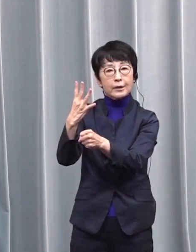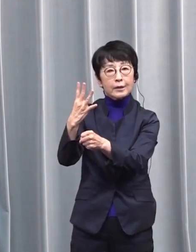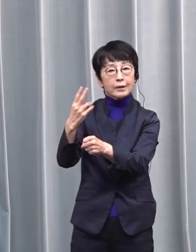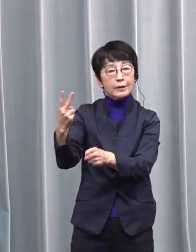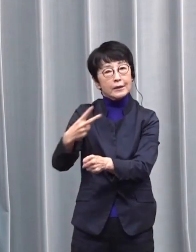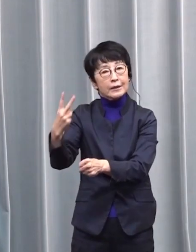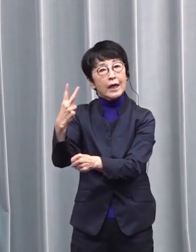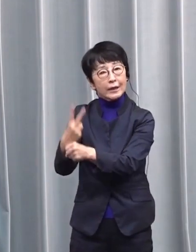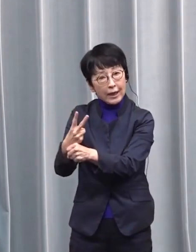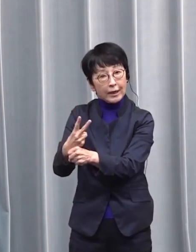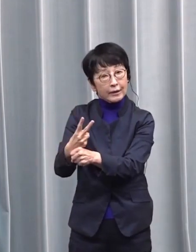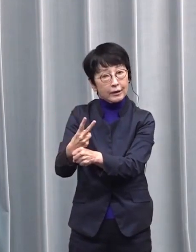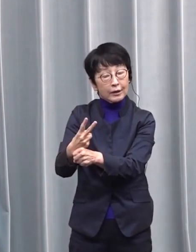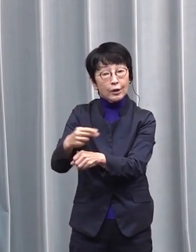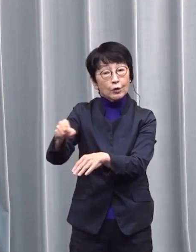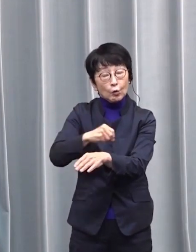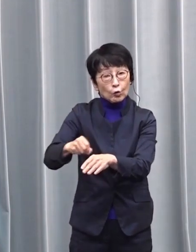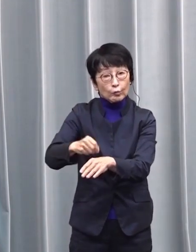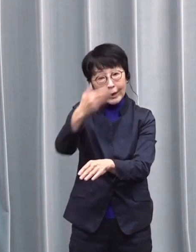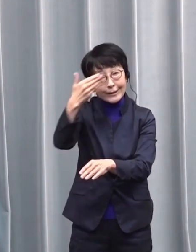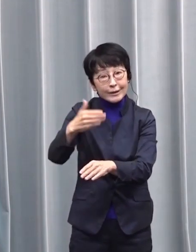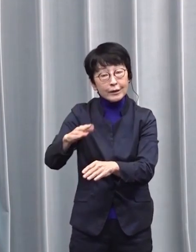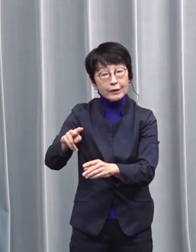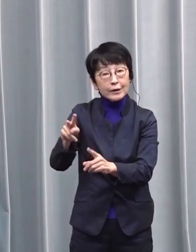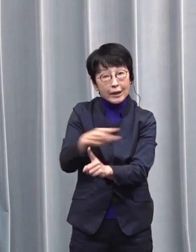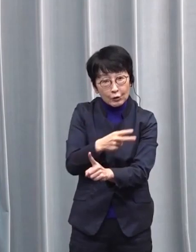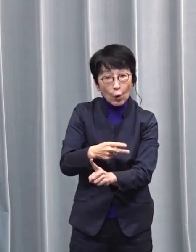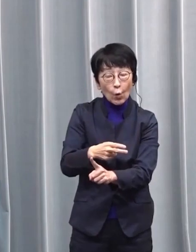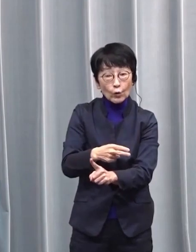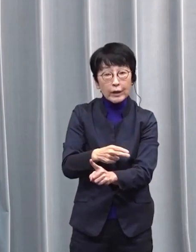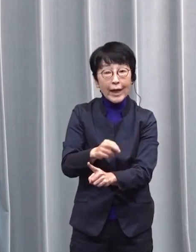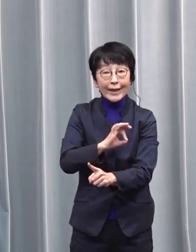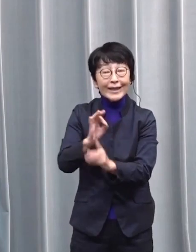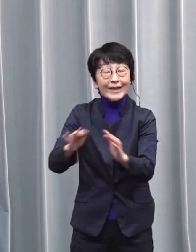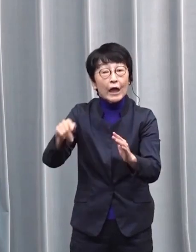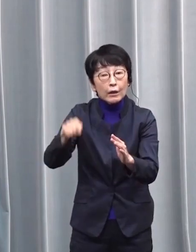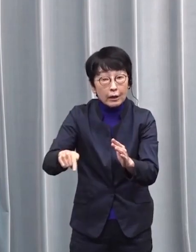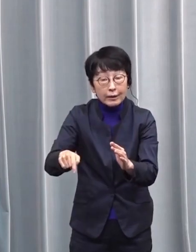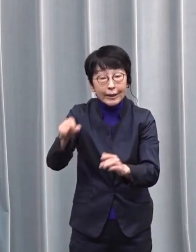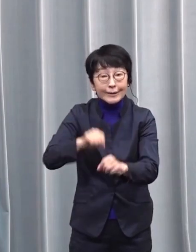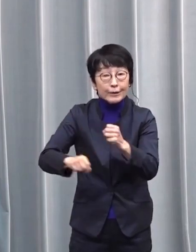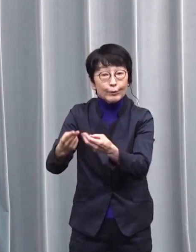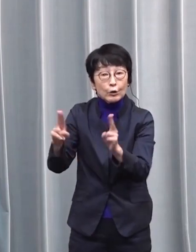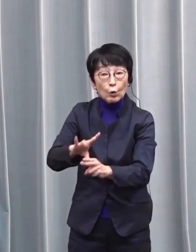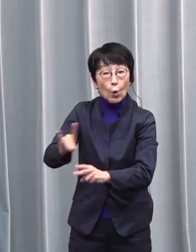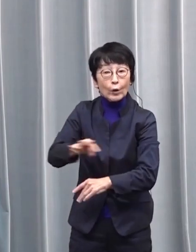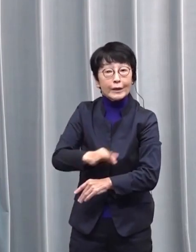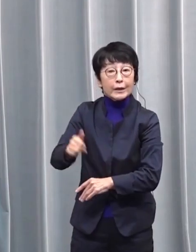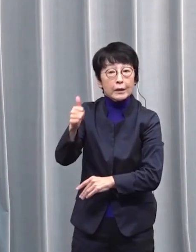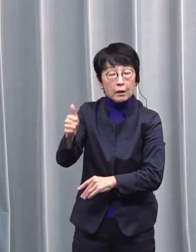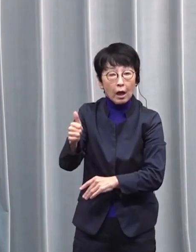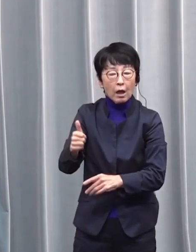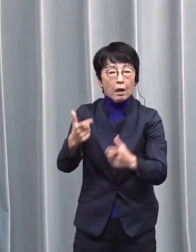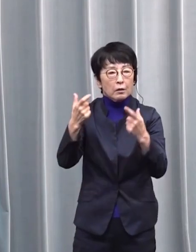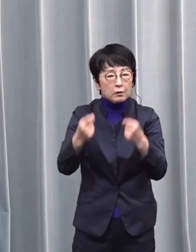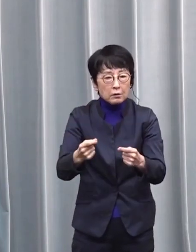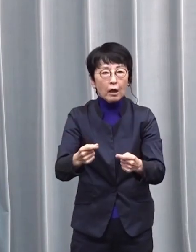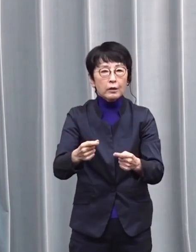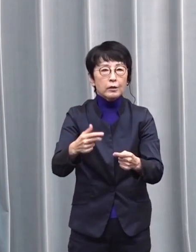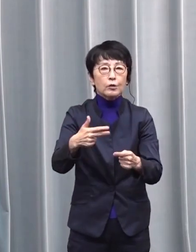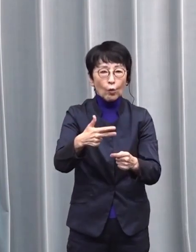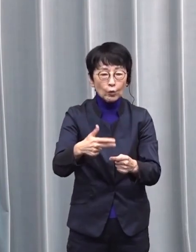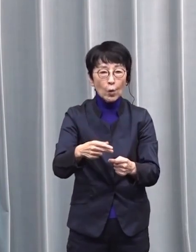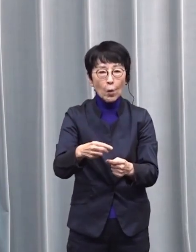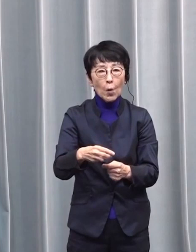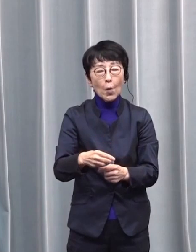2000年に青少年特別委員会の中で自民党の坂上議員がしっかりこの問題に取り組んでほしいと性加